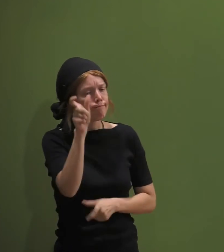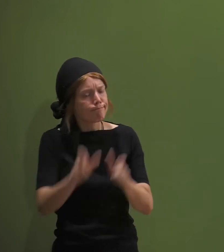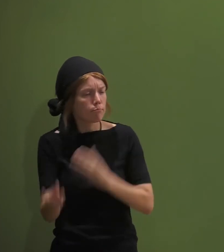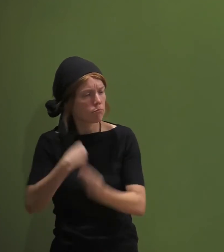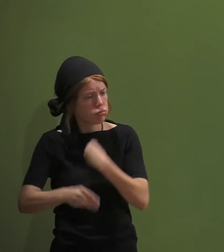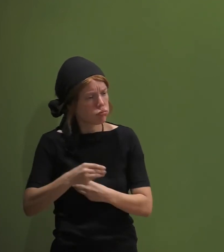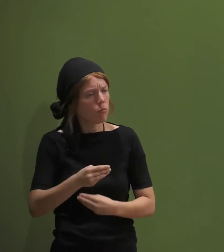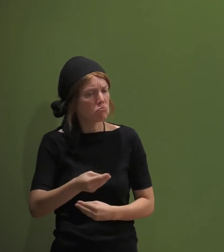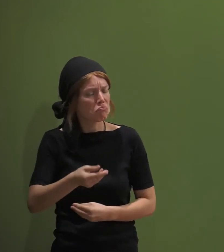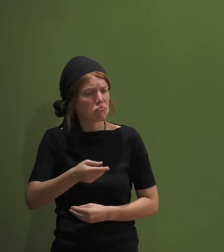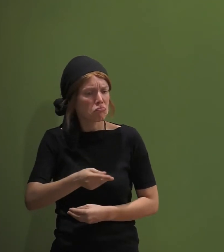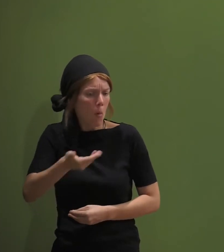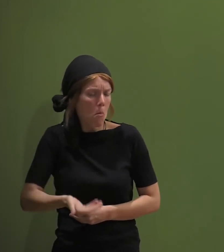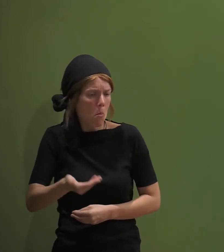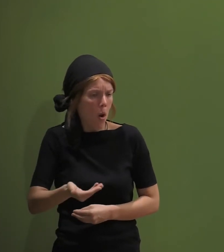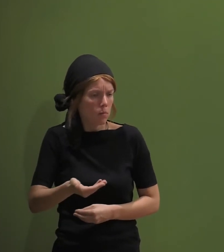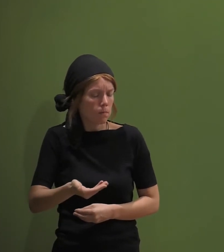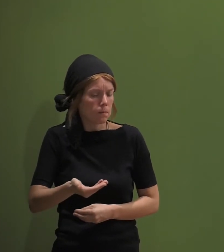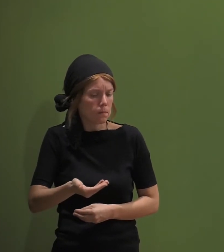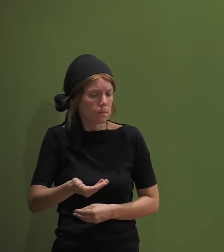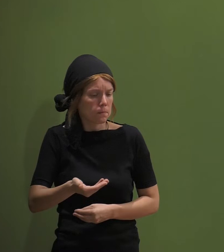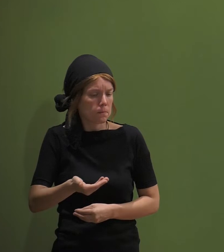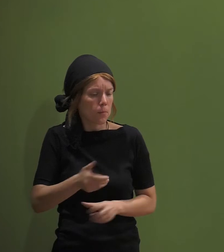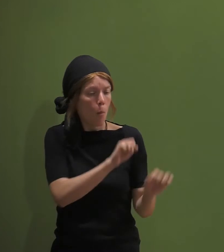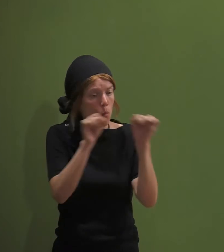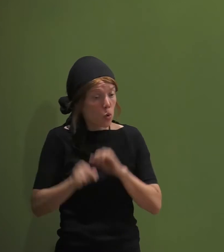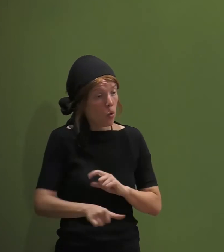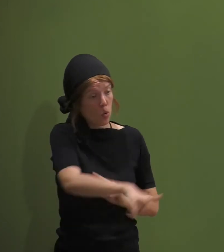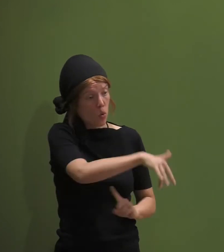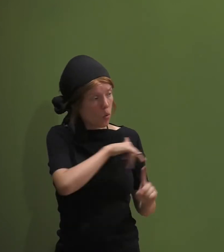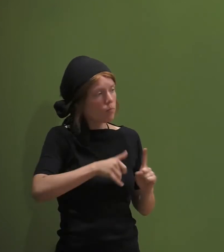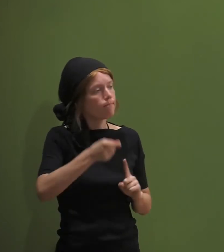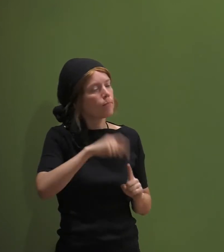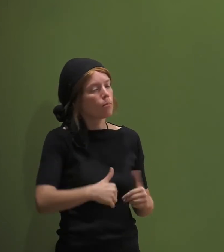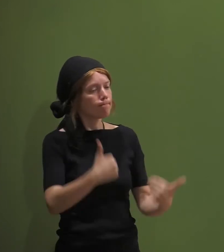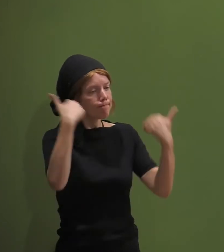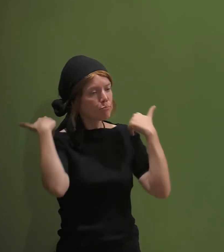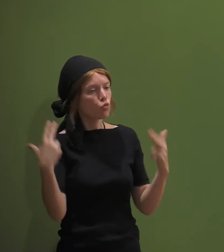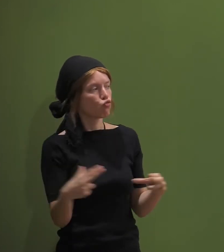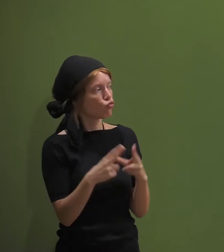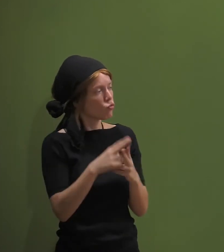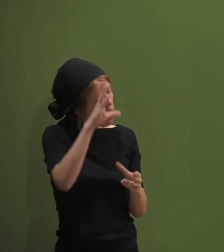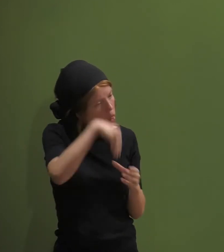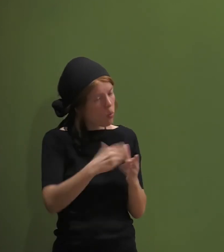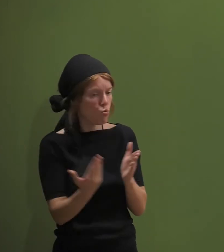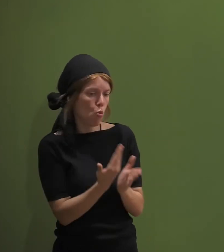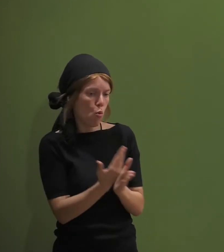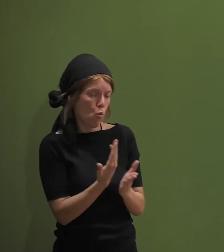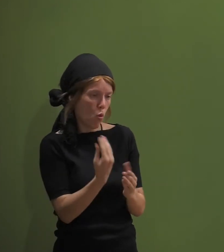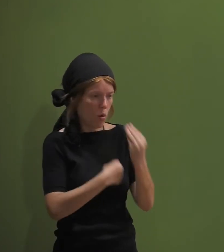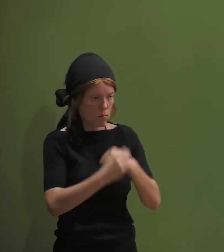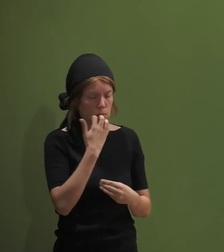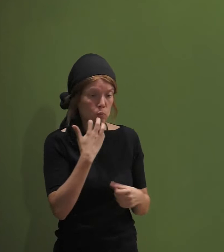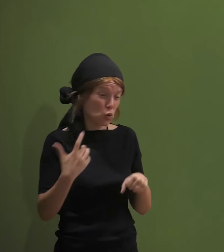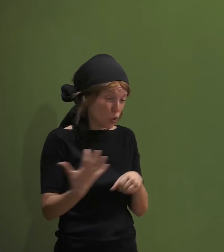valoran positivamente la presencia de atributos relacionados con la protección ambiental y con la responsabilidad social en la producción de alimentos,